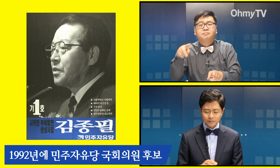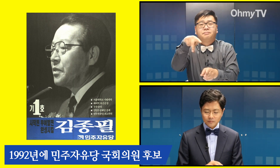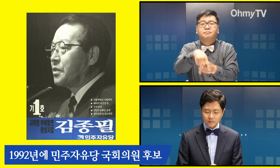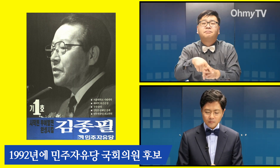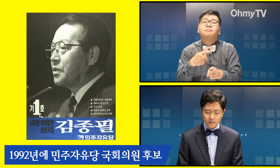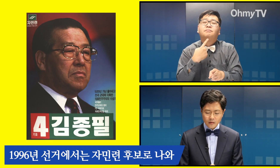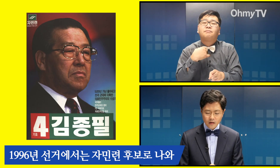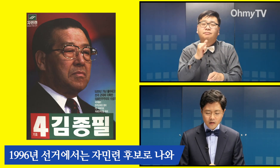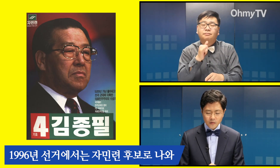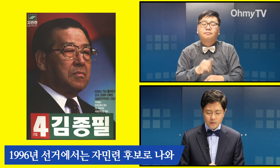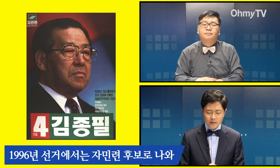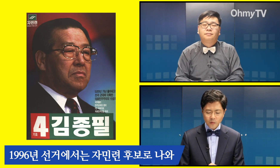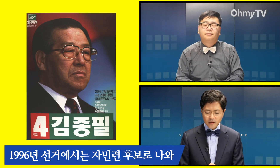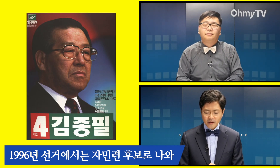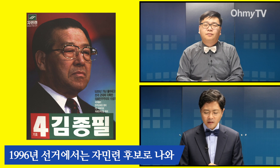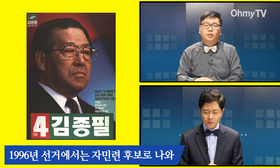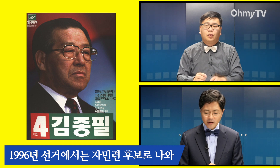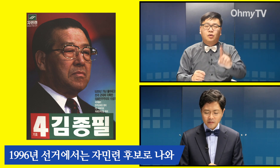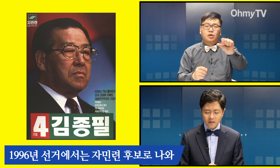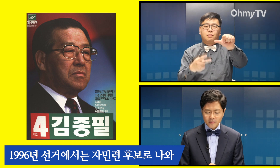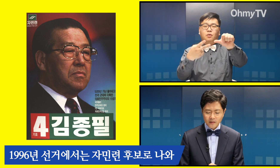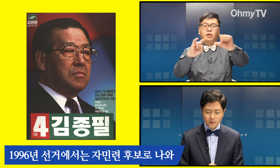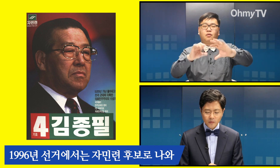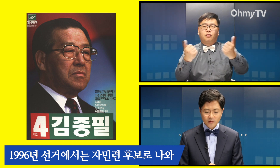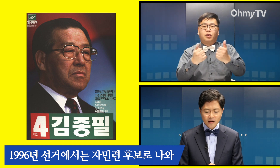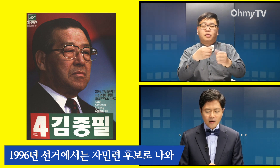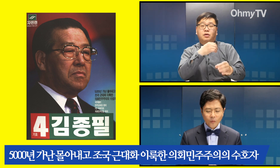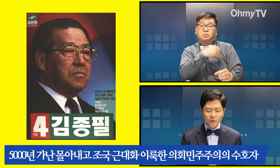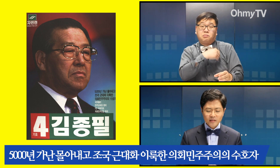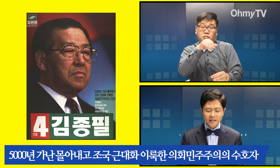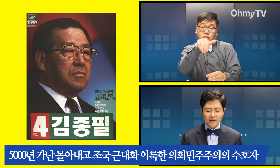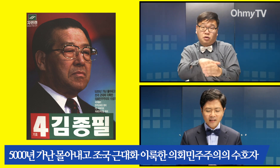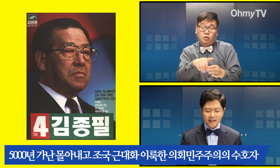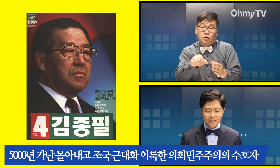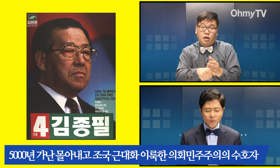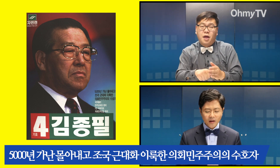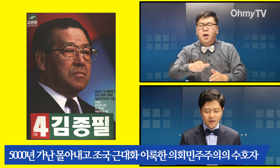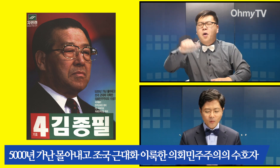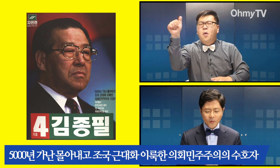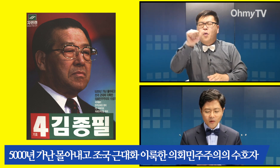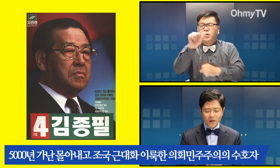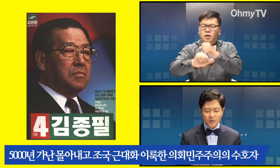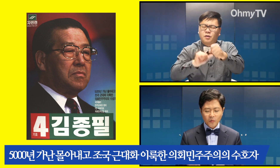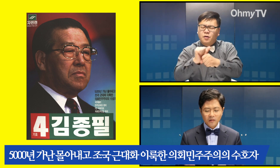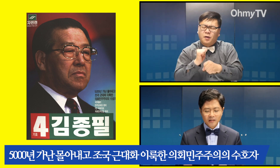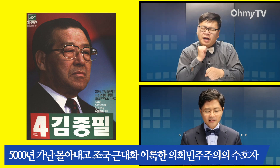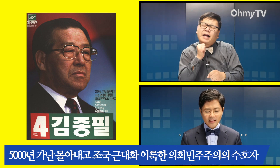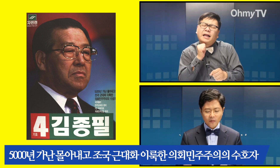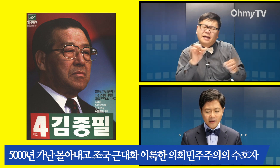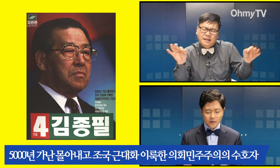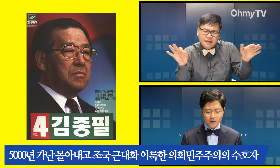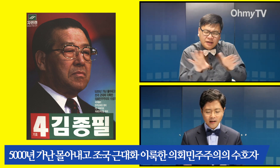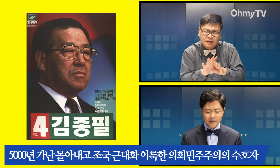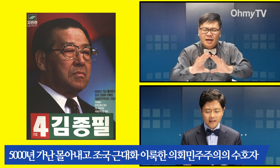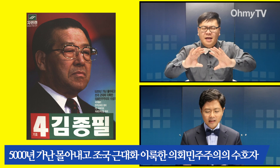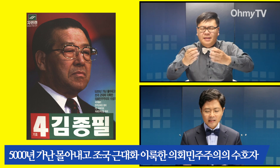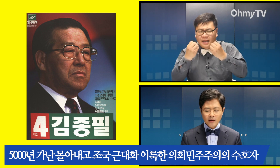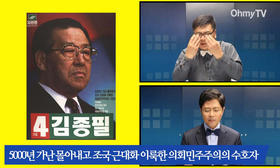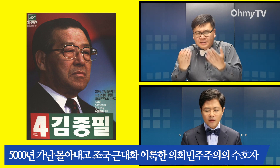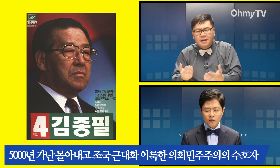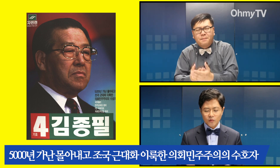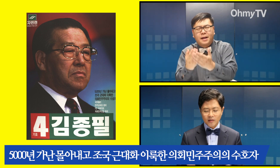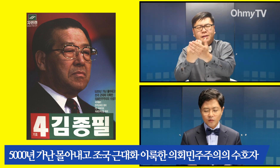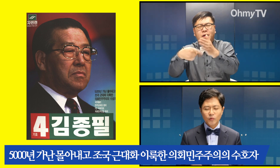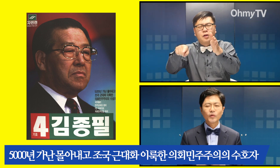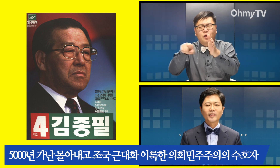했고 또 15대 국회의원 선거 때도 5천년 가난 몰아내고 조국 근대화 이룩한